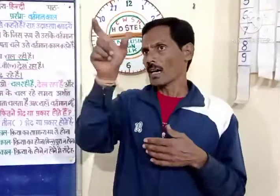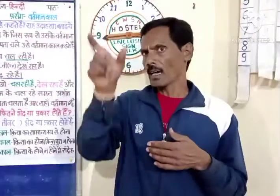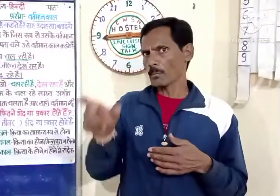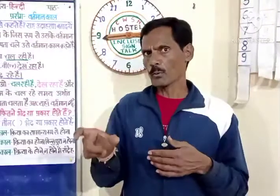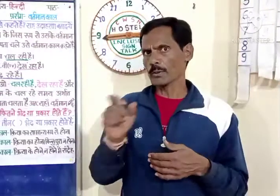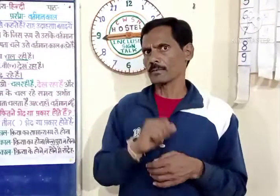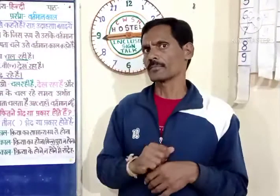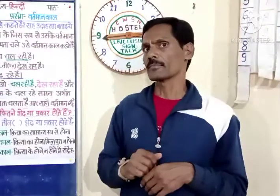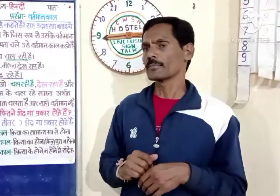अपूर्ण